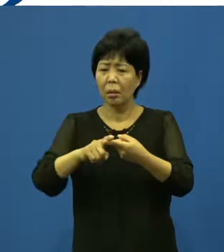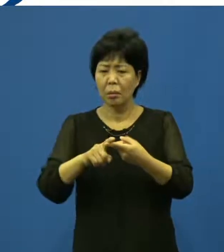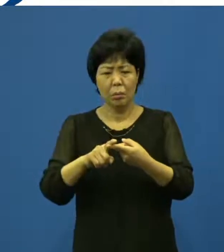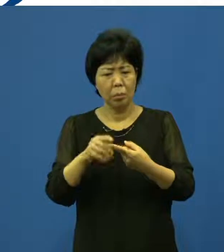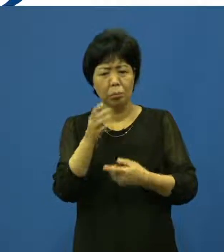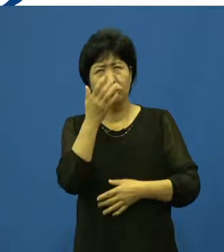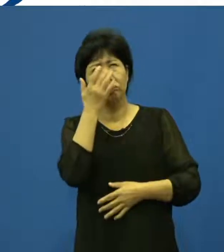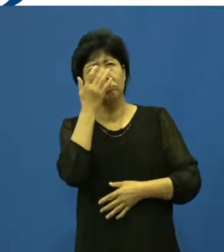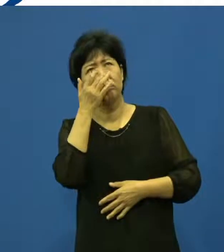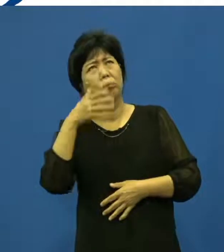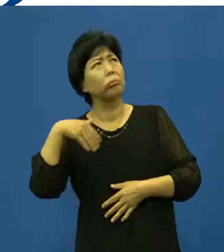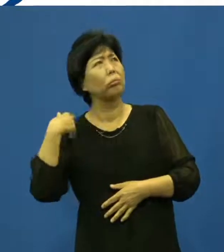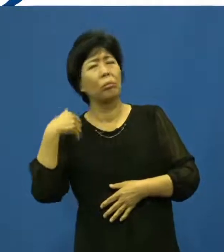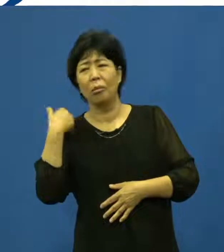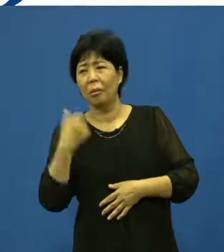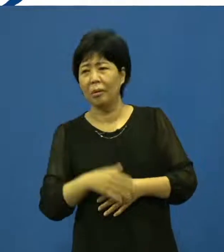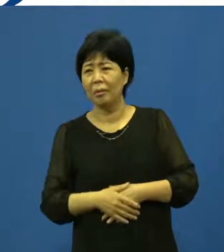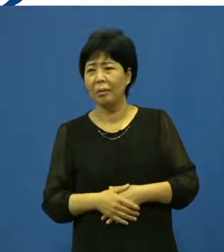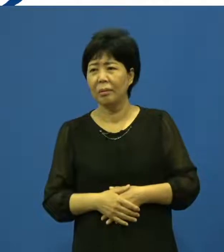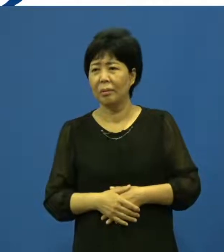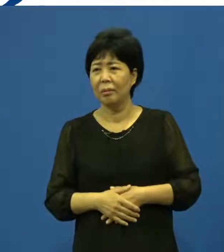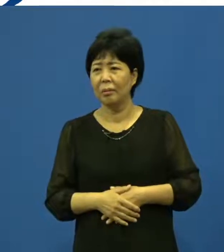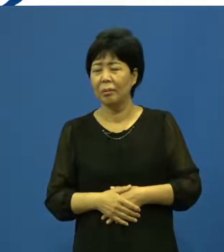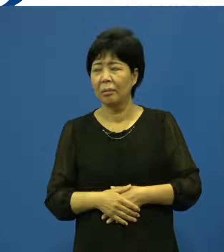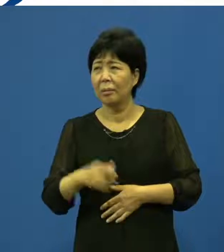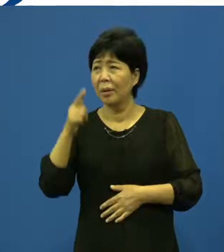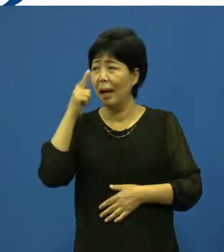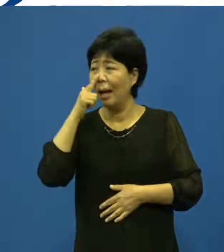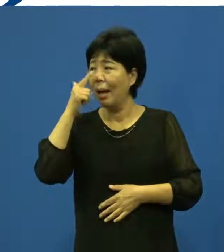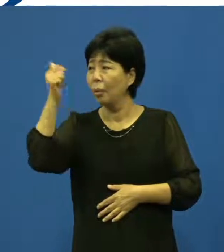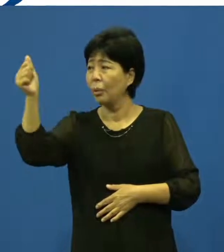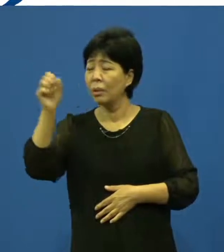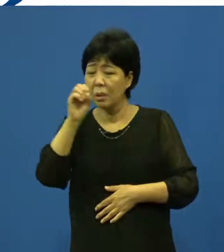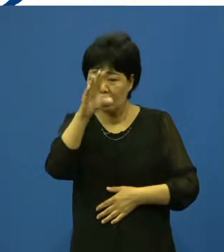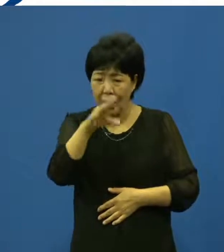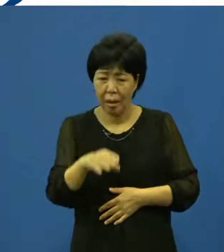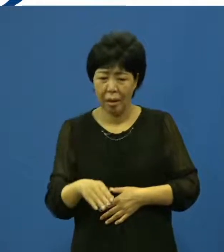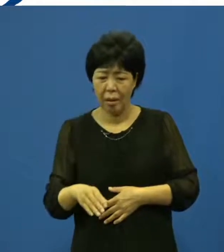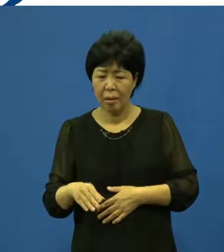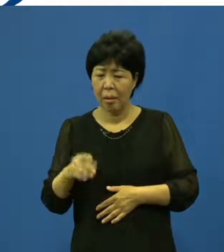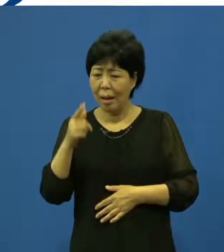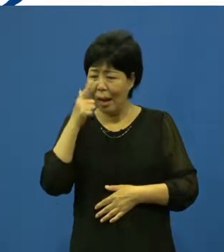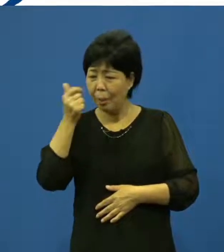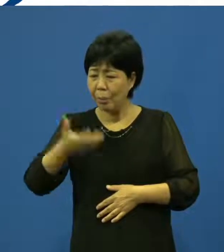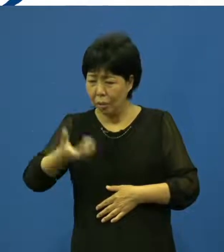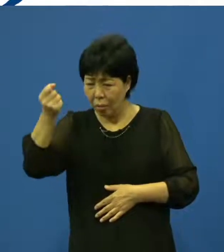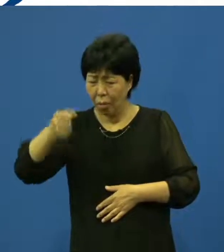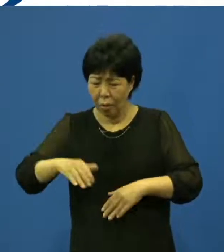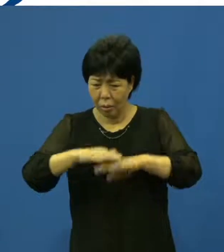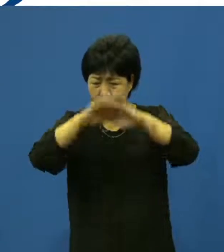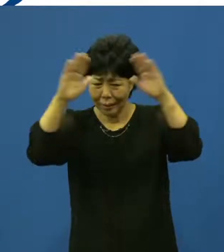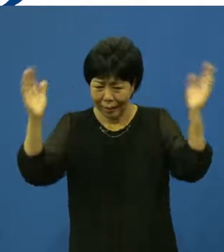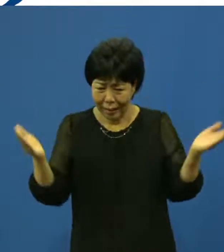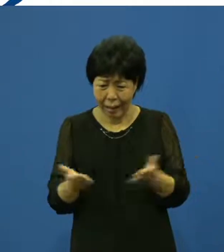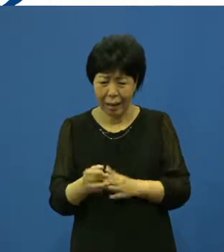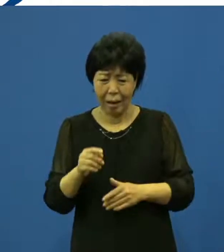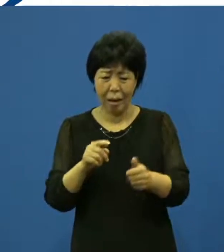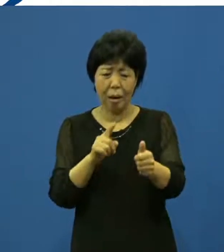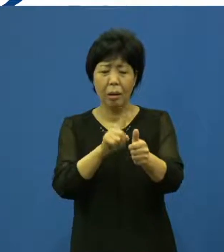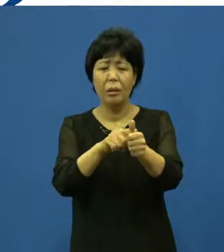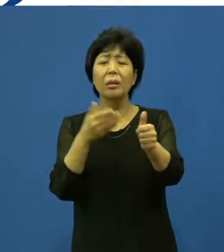아버지가 그랬잖아요. 내 것이 다 내 것이로되. 무한한 은혜입니다. 그러나 그는 아무것도 누리지 못하고